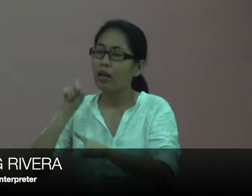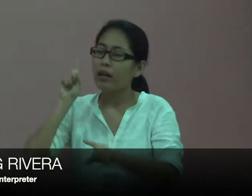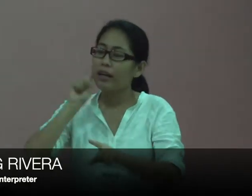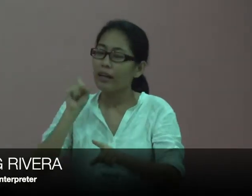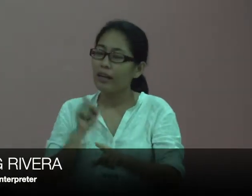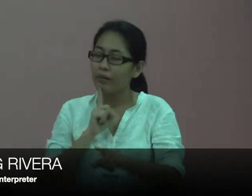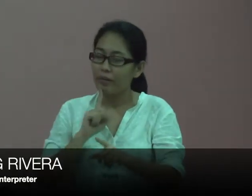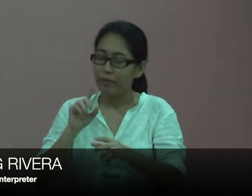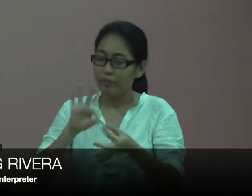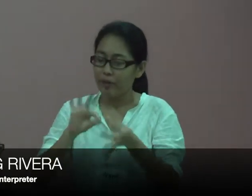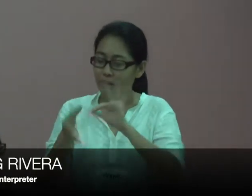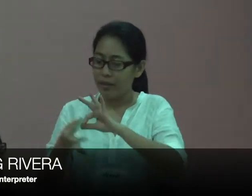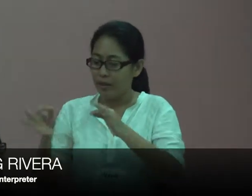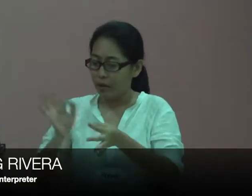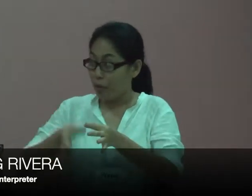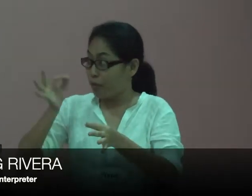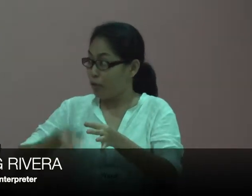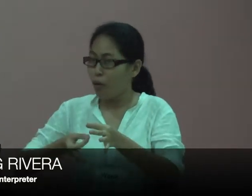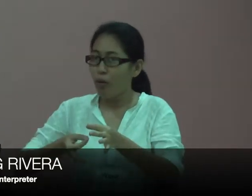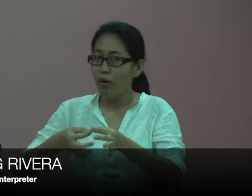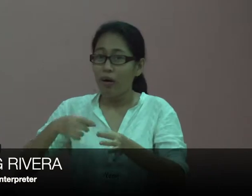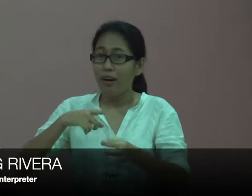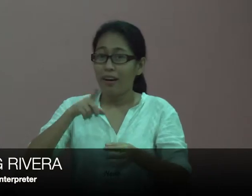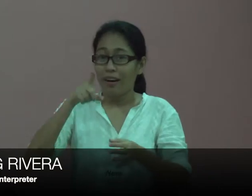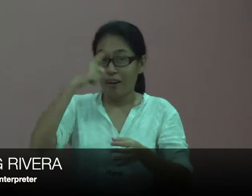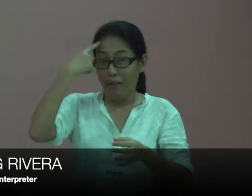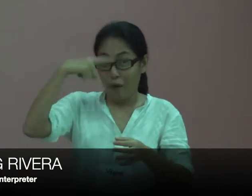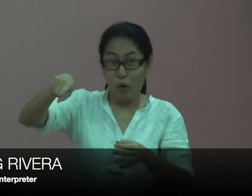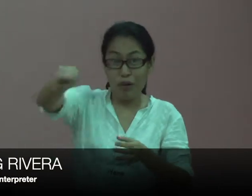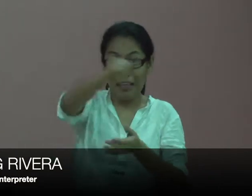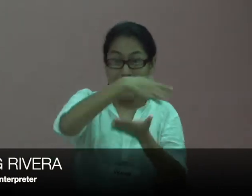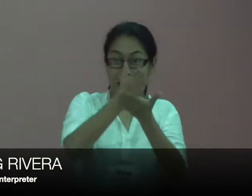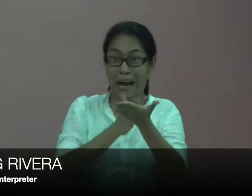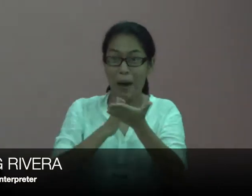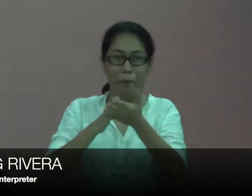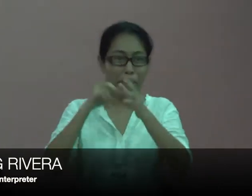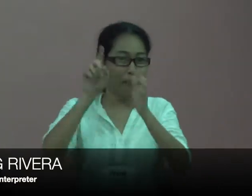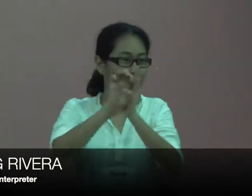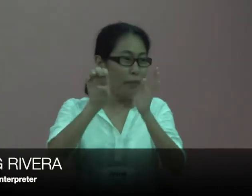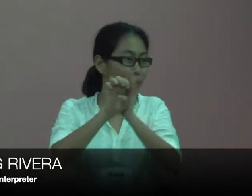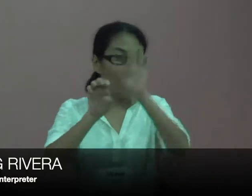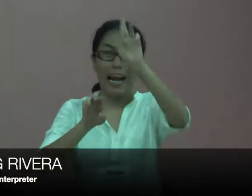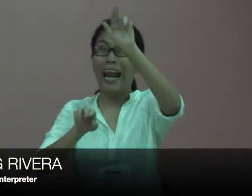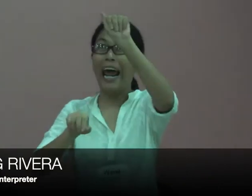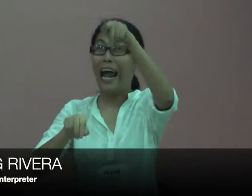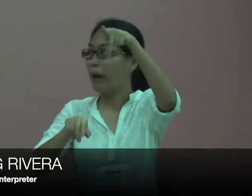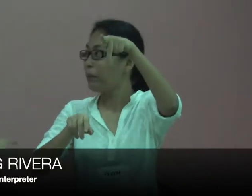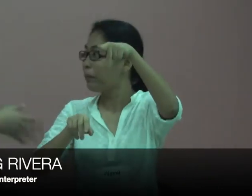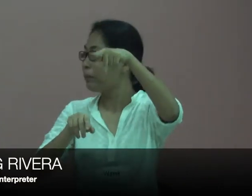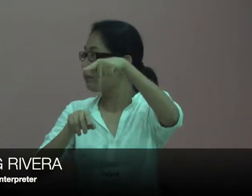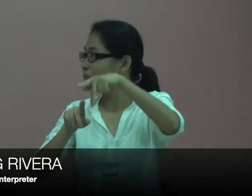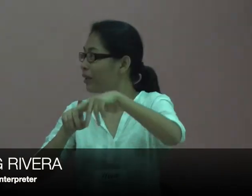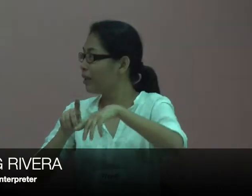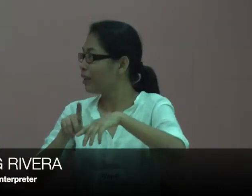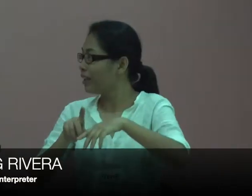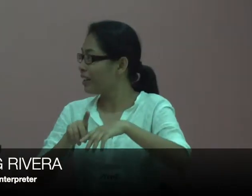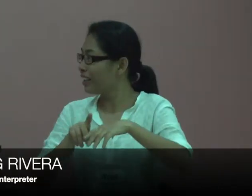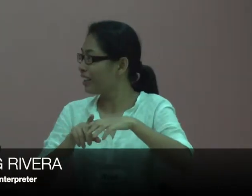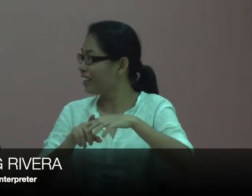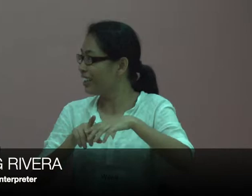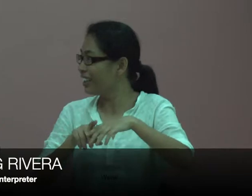training. Yung deaf relay interpreting, 2 months, sabi niya 2 months, 2 days. 2